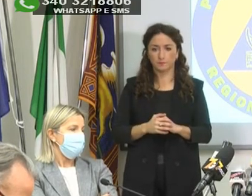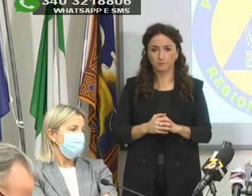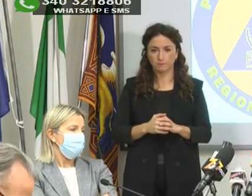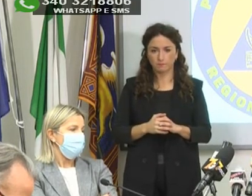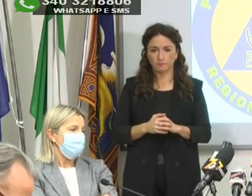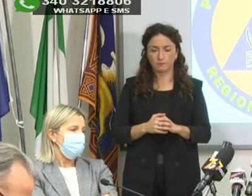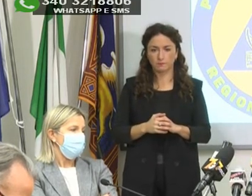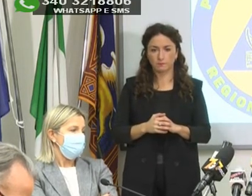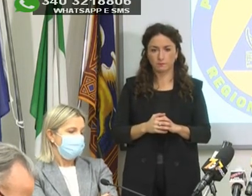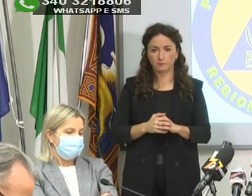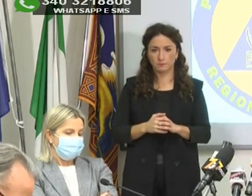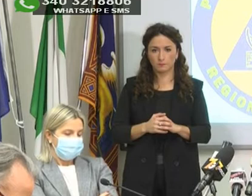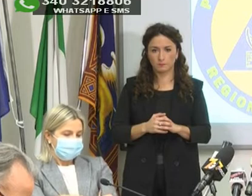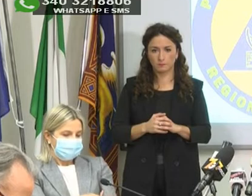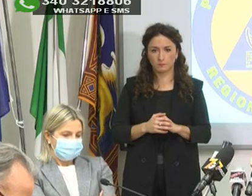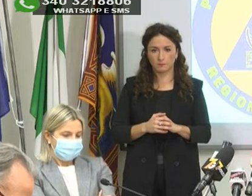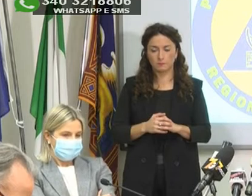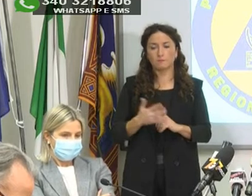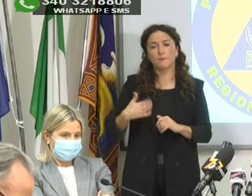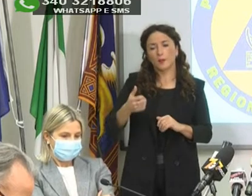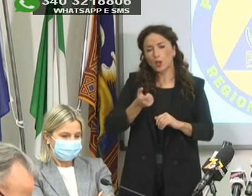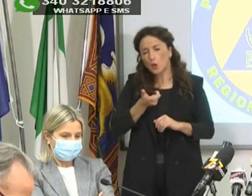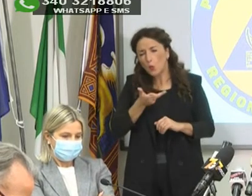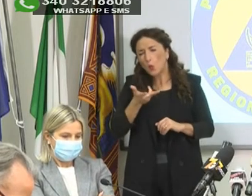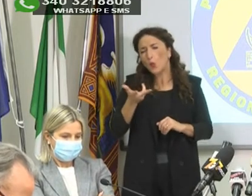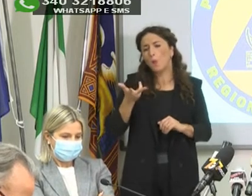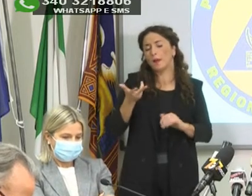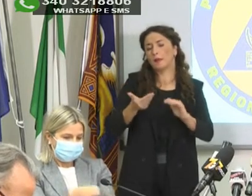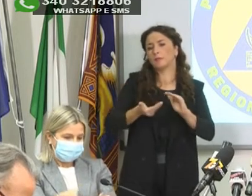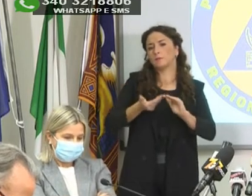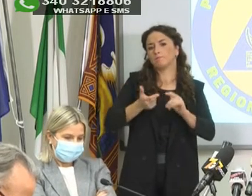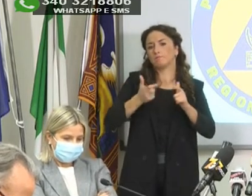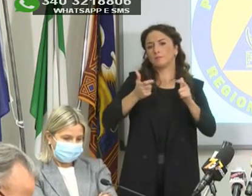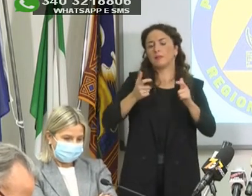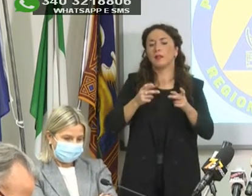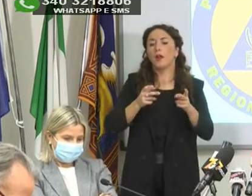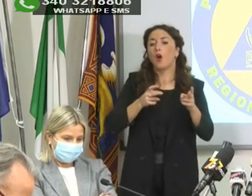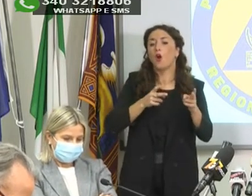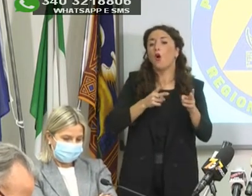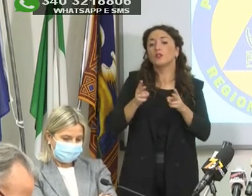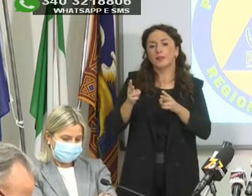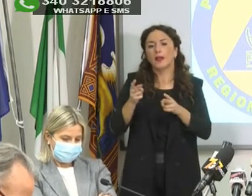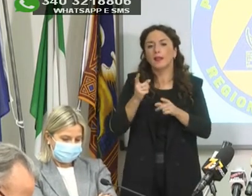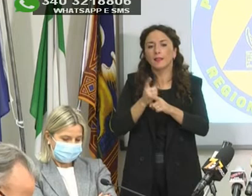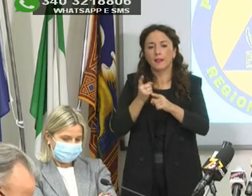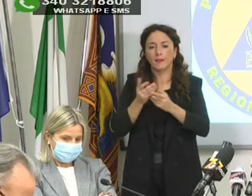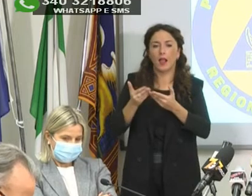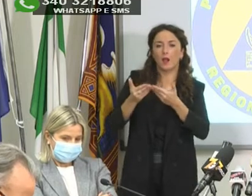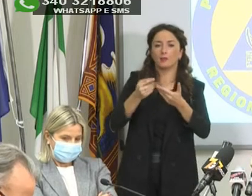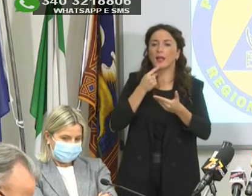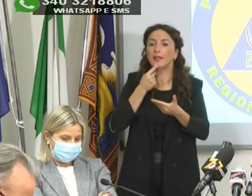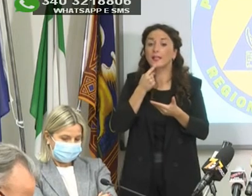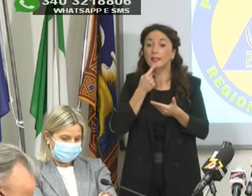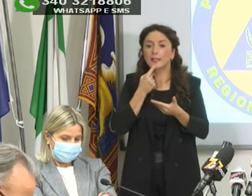avendo una grande massa di numeri, è inevitabile che l'ospedale ha bisogno di dare una mano a quelli che magari hanno